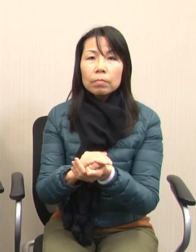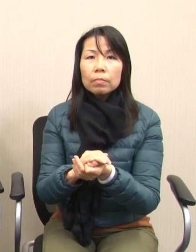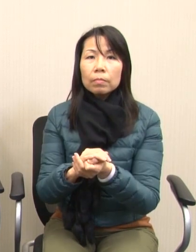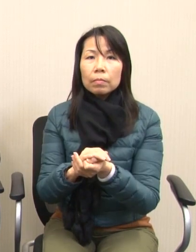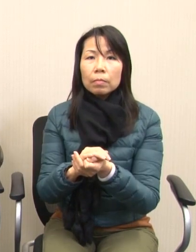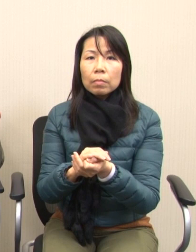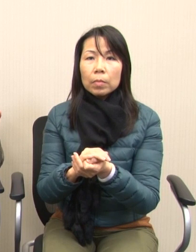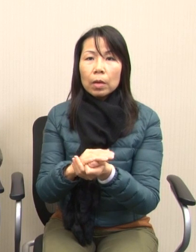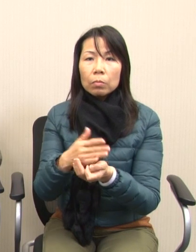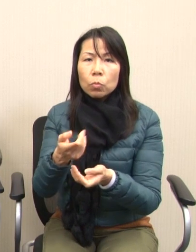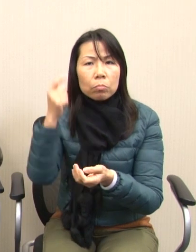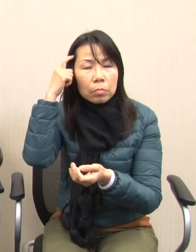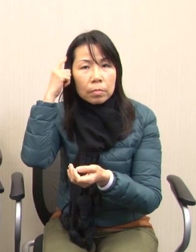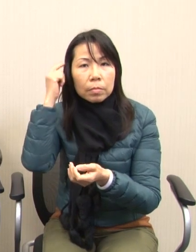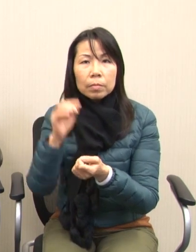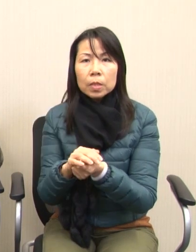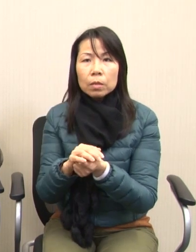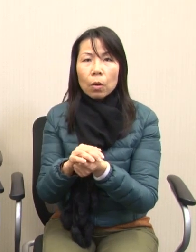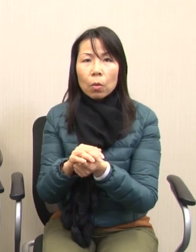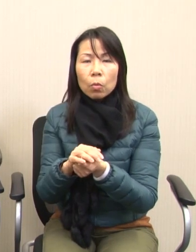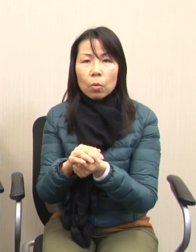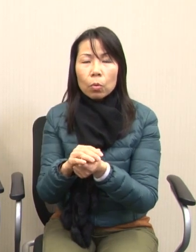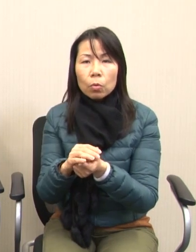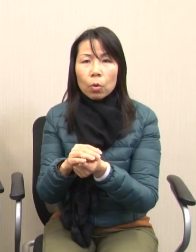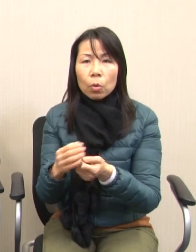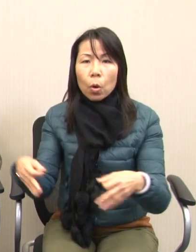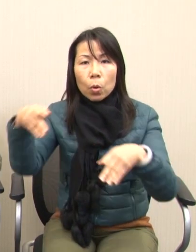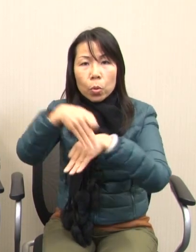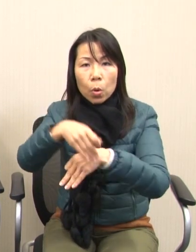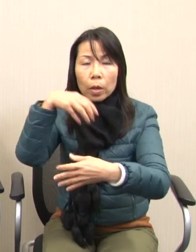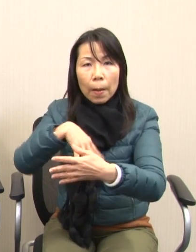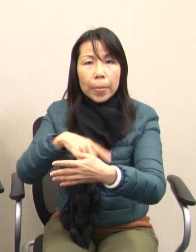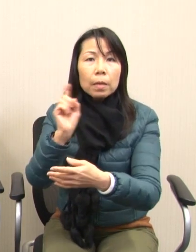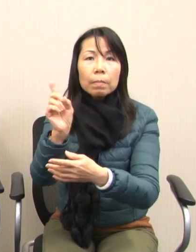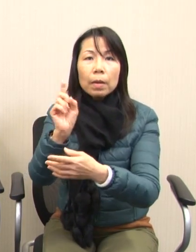咁你都要知嗰個deal係咩噶嘛？咁嗱，好簡單，